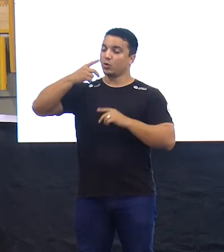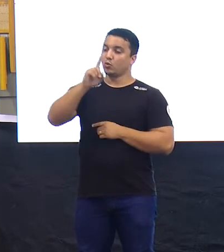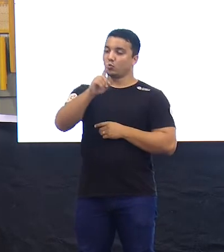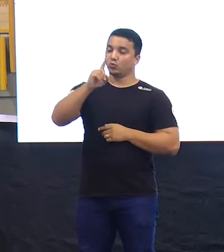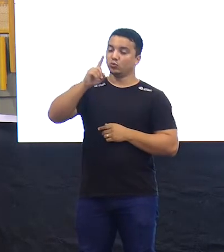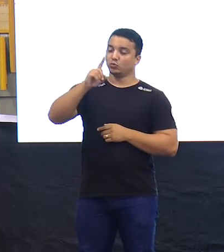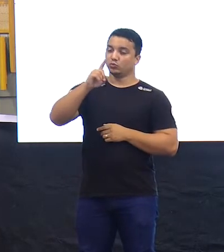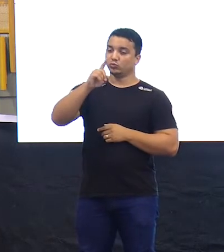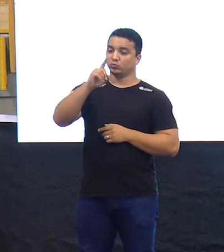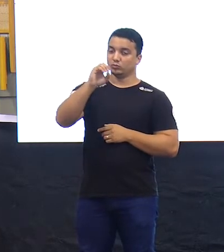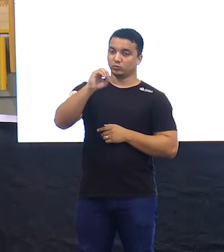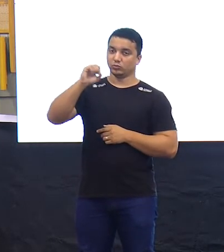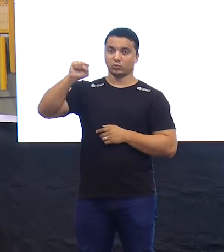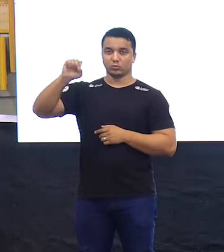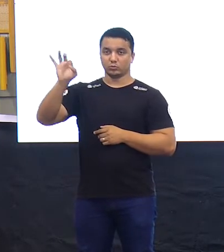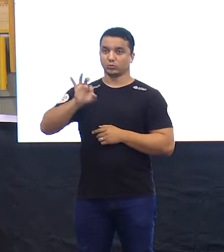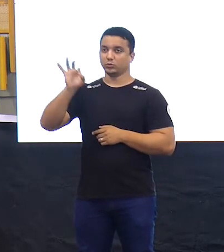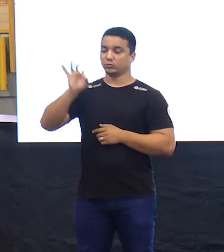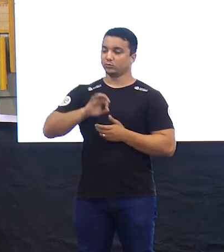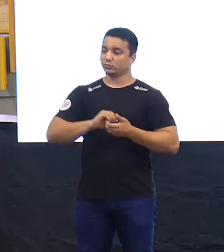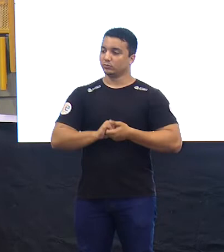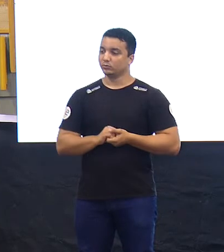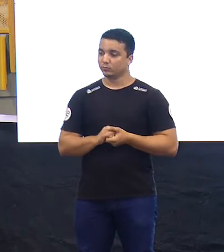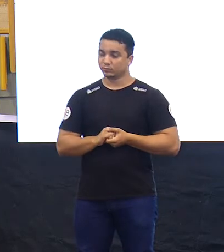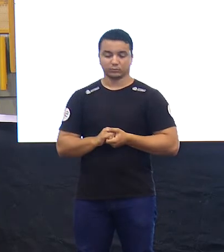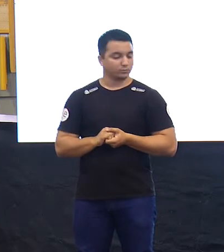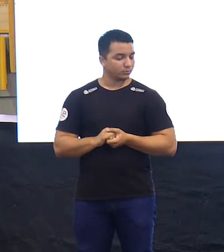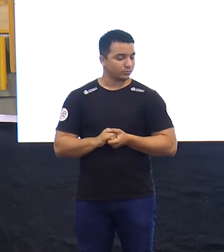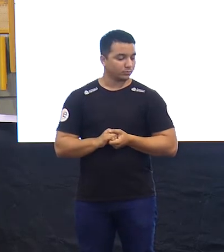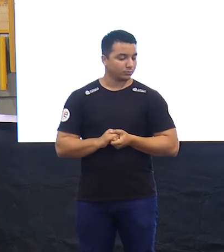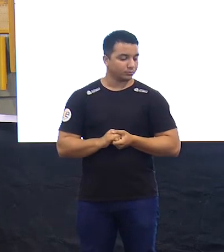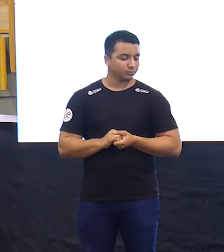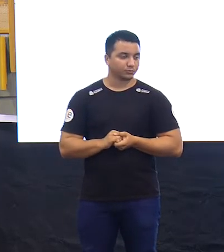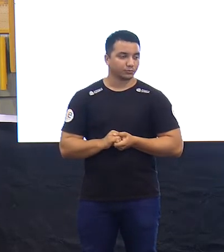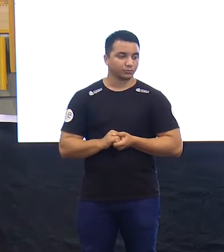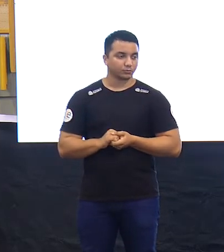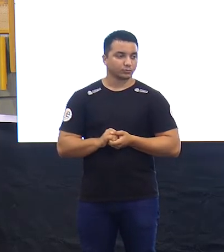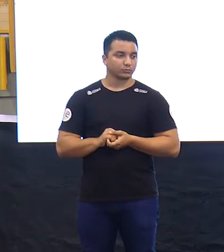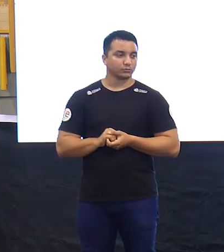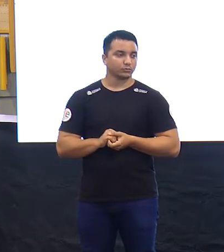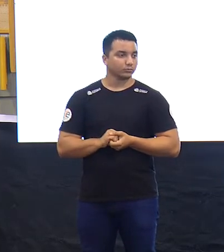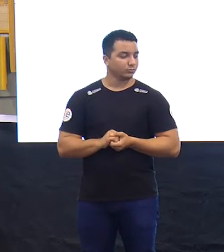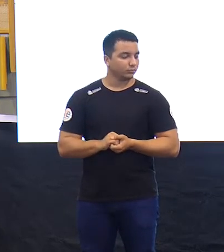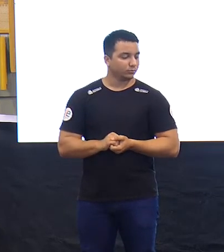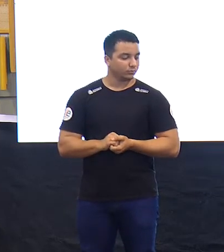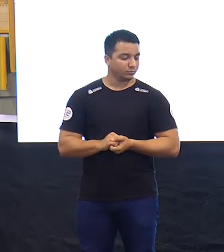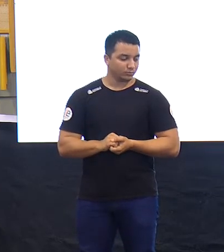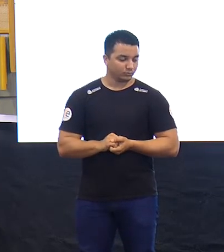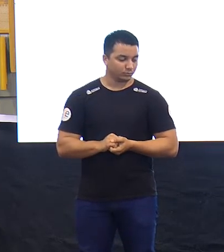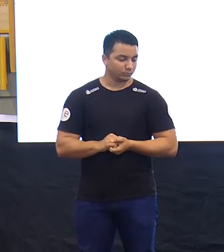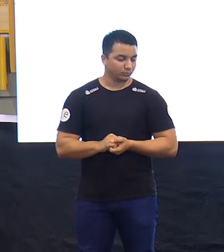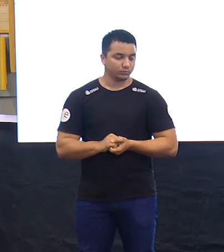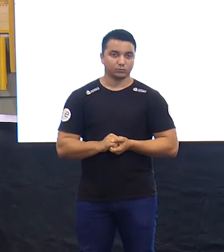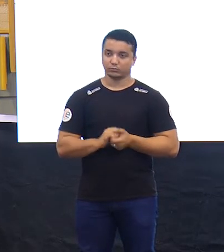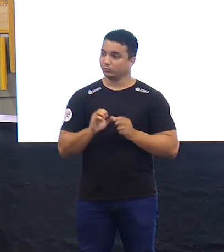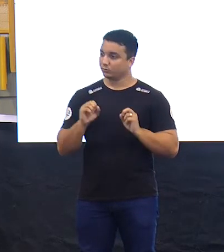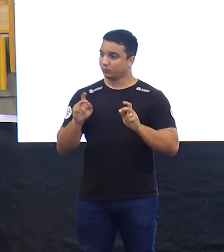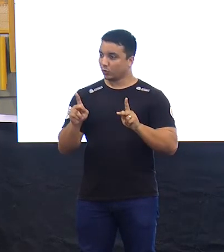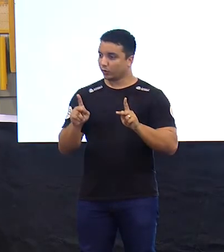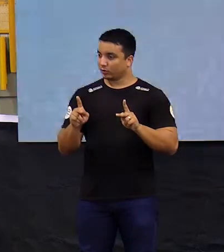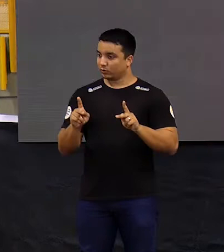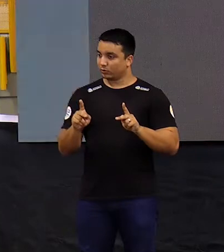ele aumentou 108%, porque 100% é o que ele já é. Show de